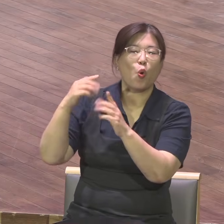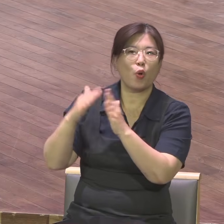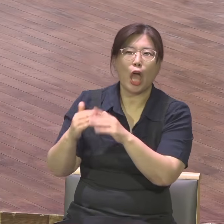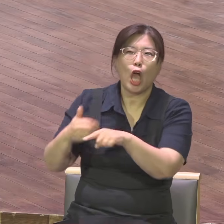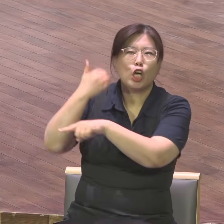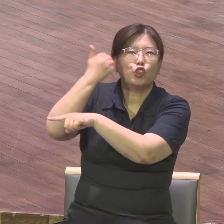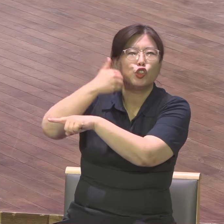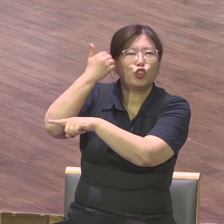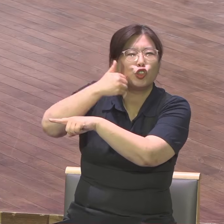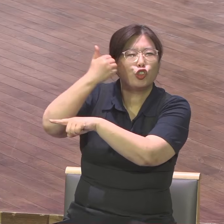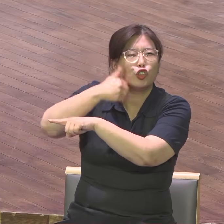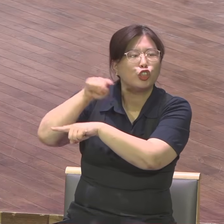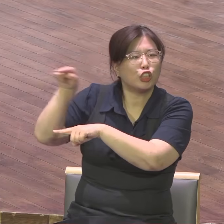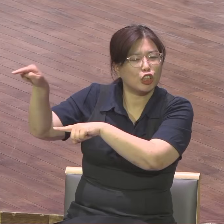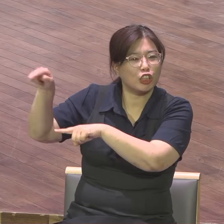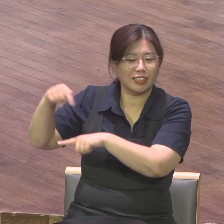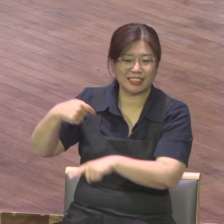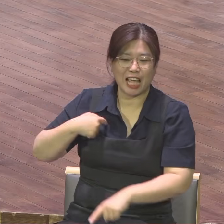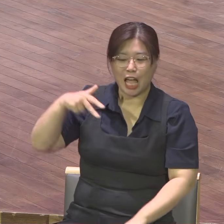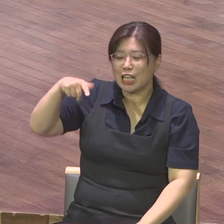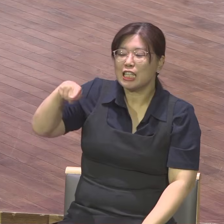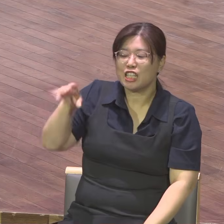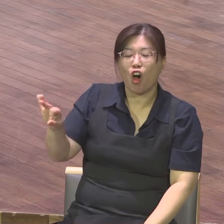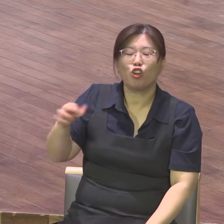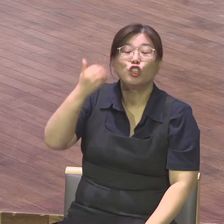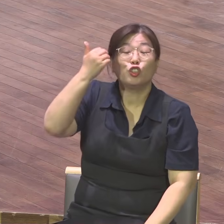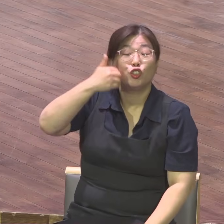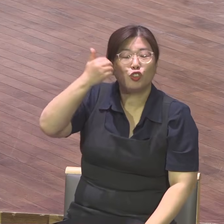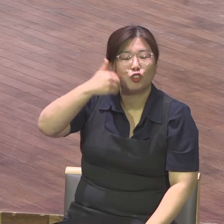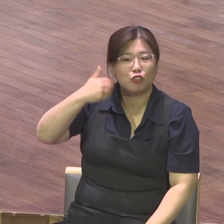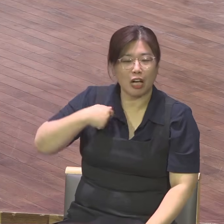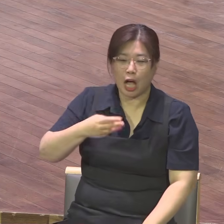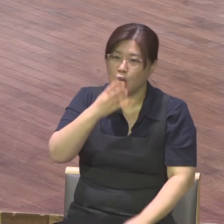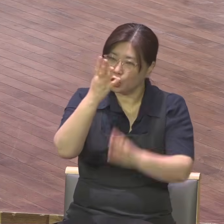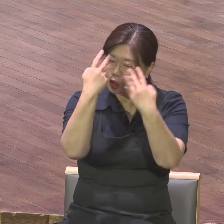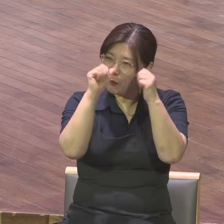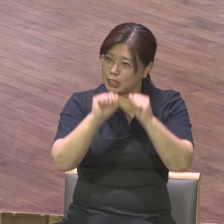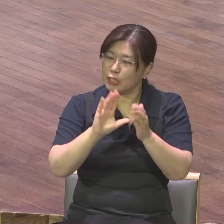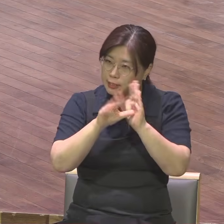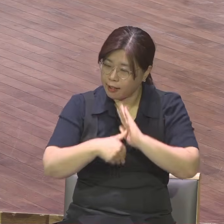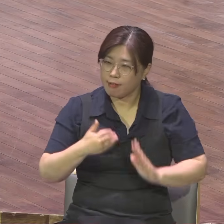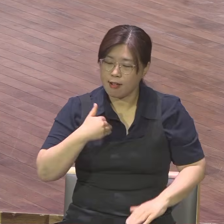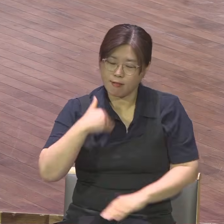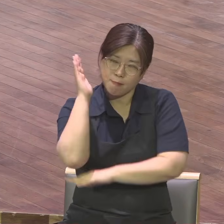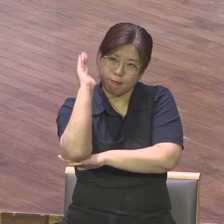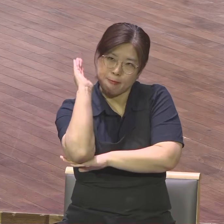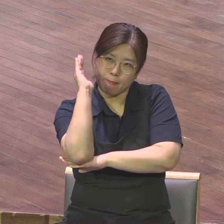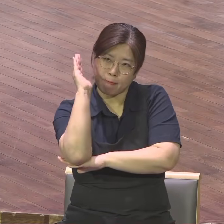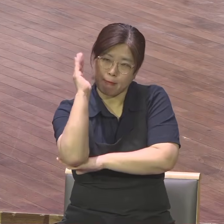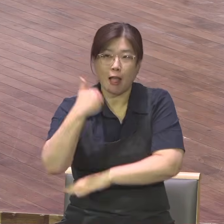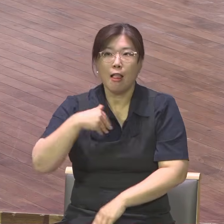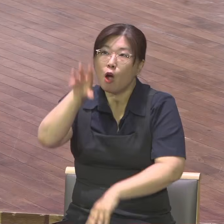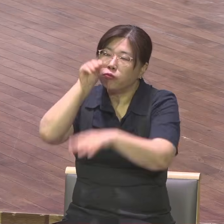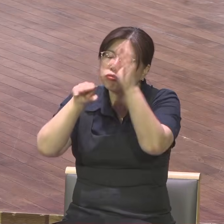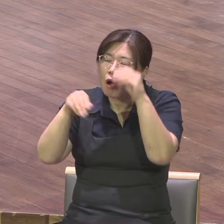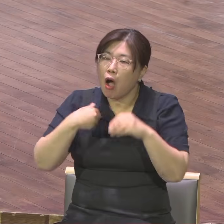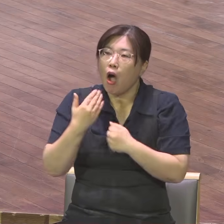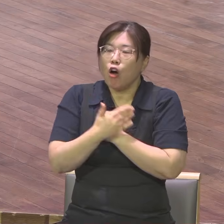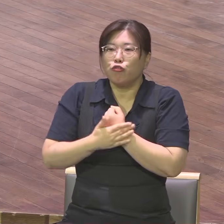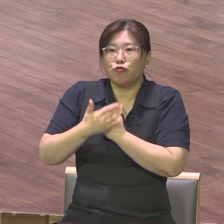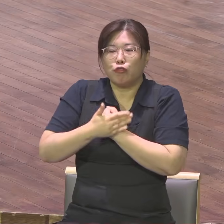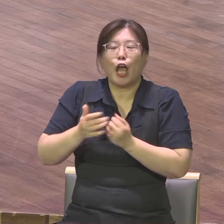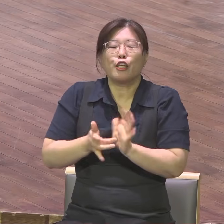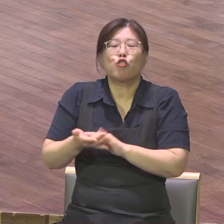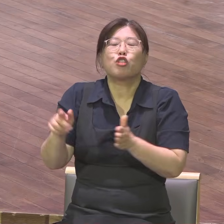준비하는 시험 준비하는데 그 방송 들으면 내 마음이 이야 그런 사람이